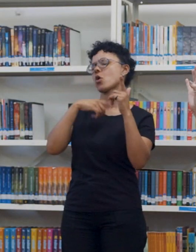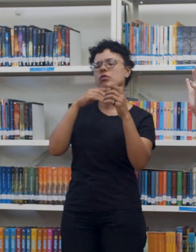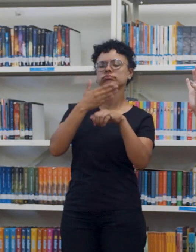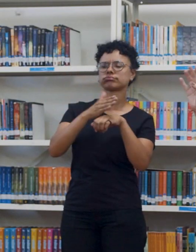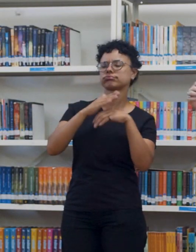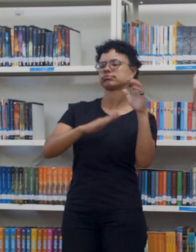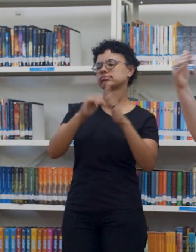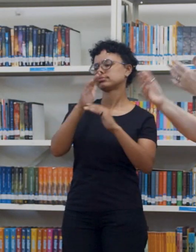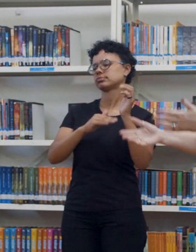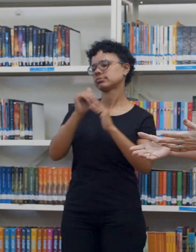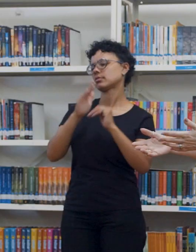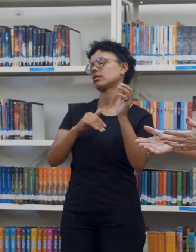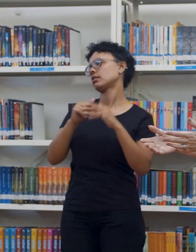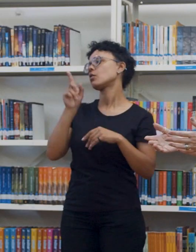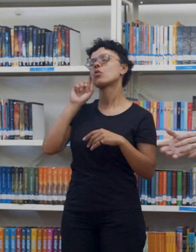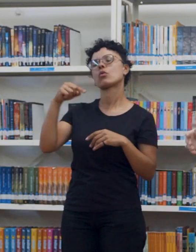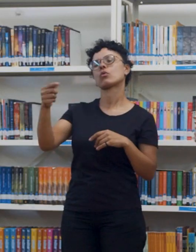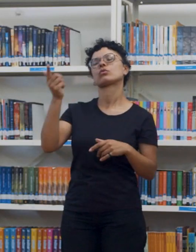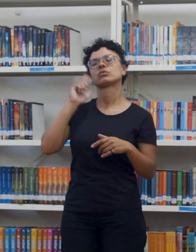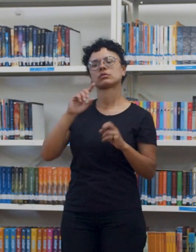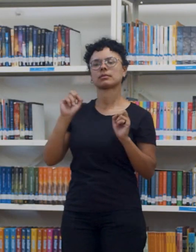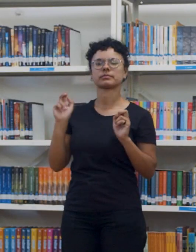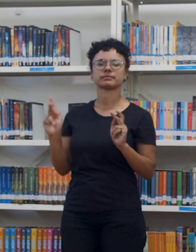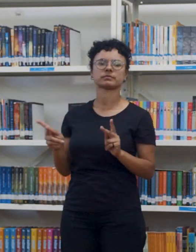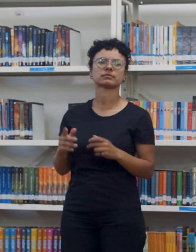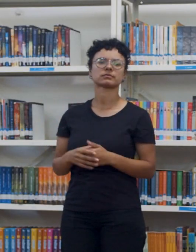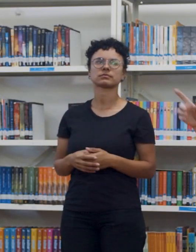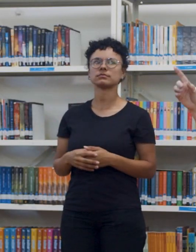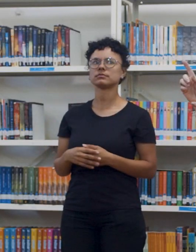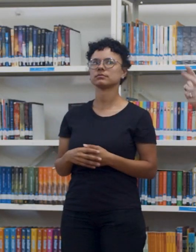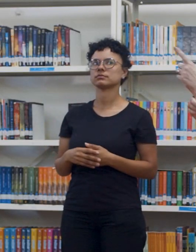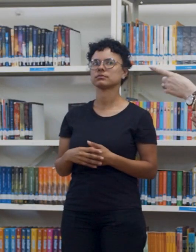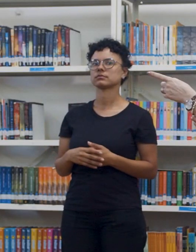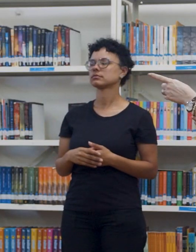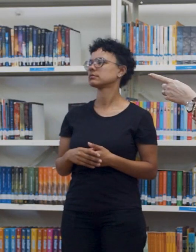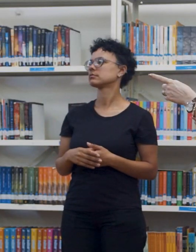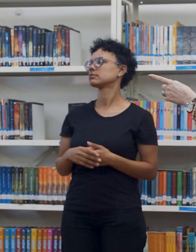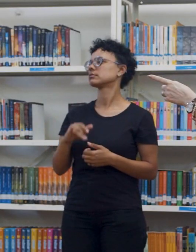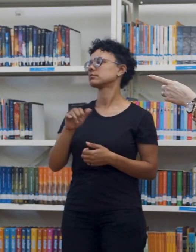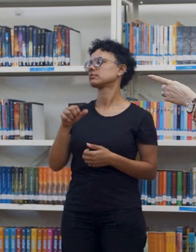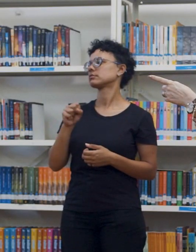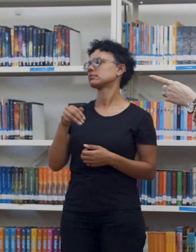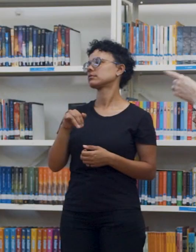exercícios no dia a dia. Tá? Combinado? Jazinho?